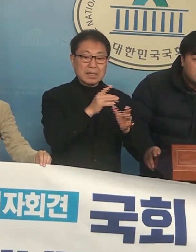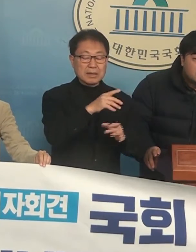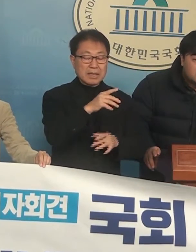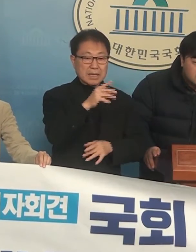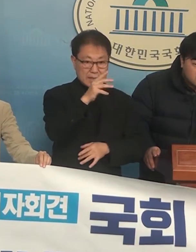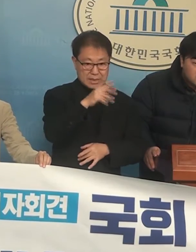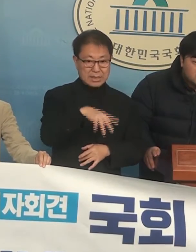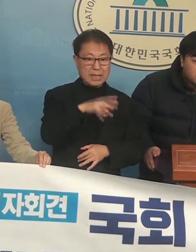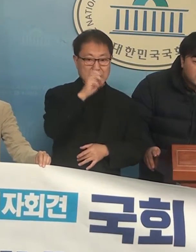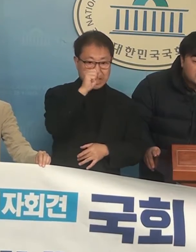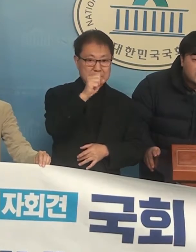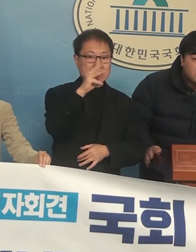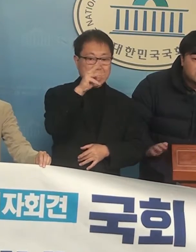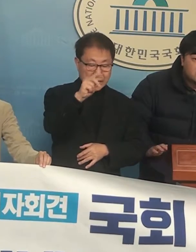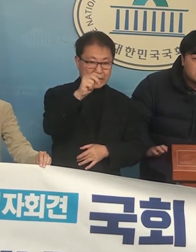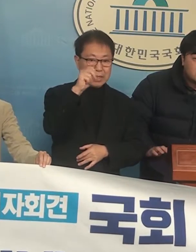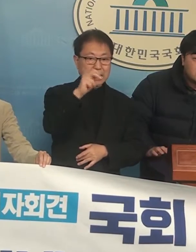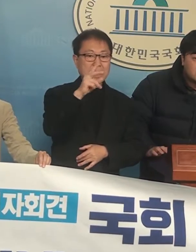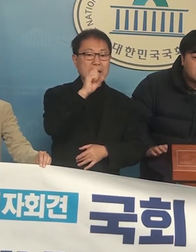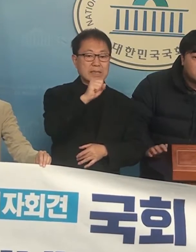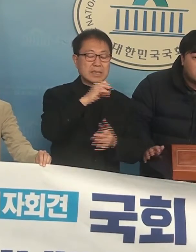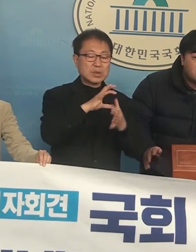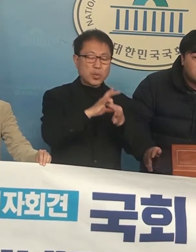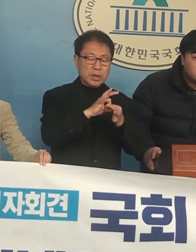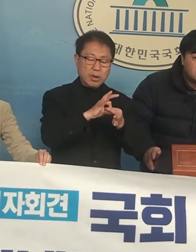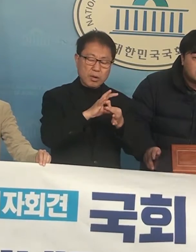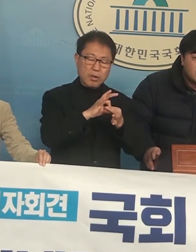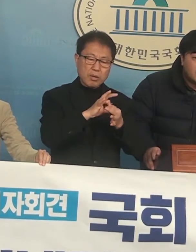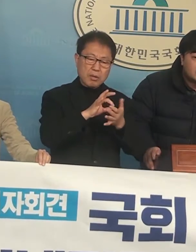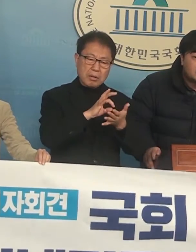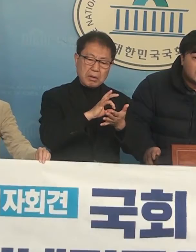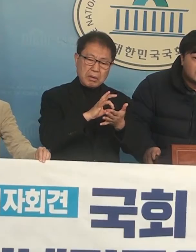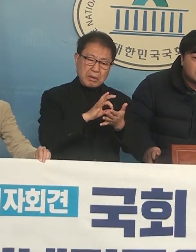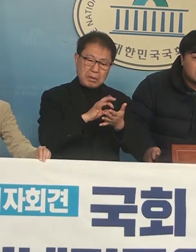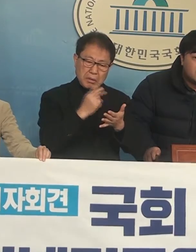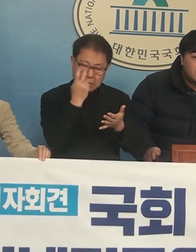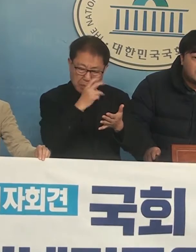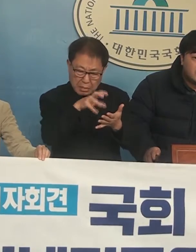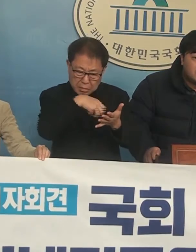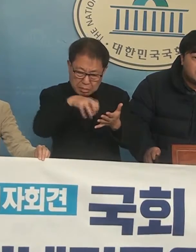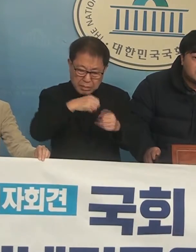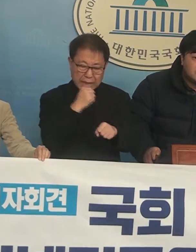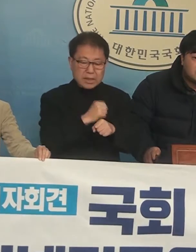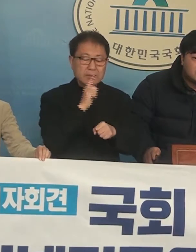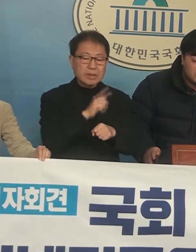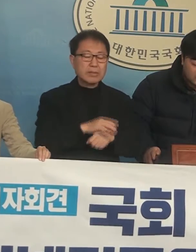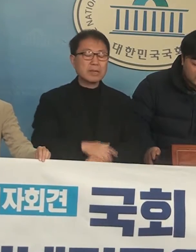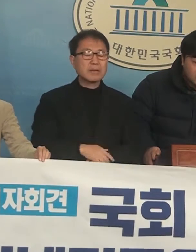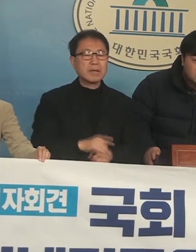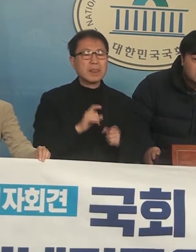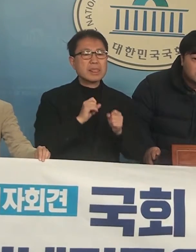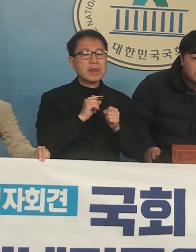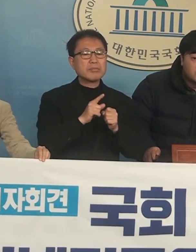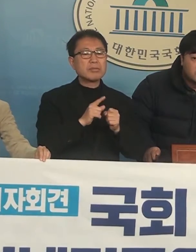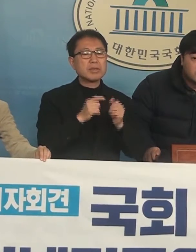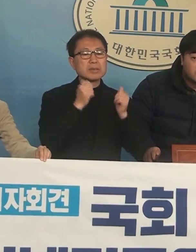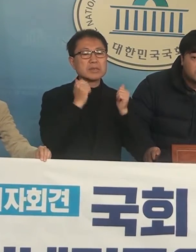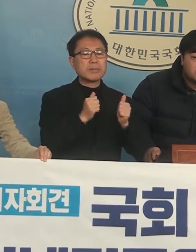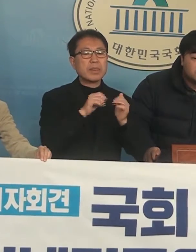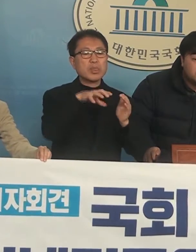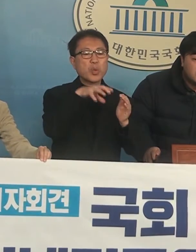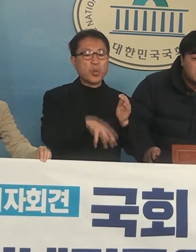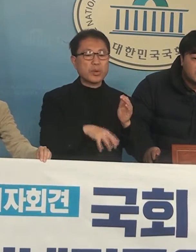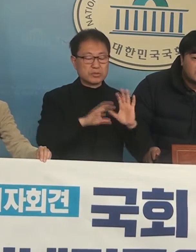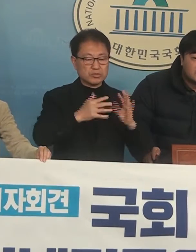신용평가를 위해 사용할 수 있는 정보라고 하고 있습니다. 하지만 대법원이나 헌법재판소는